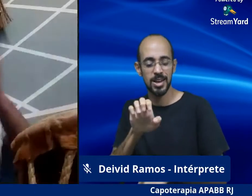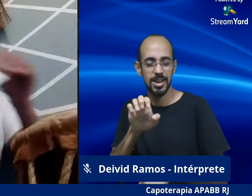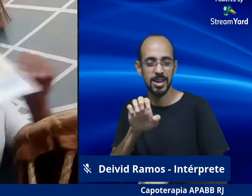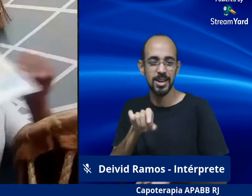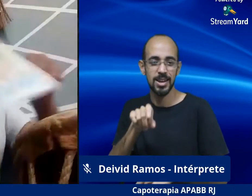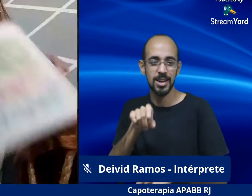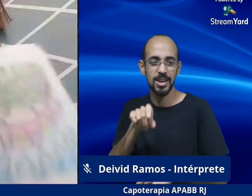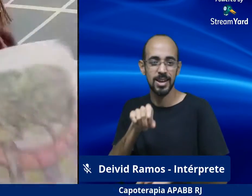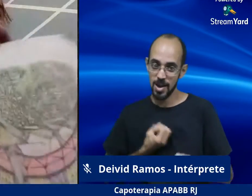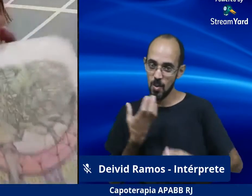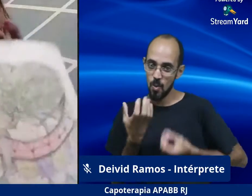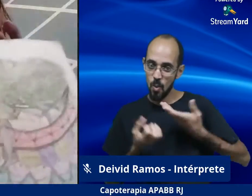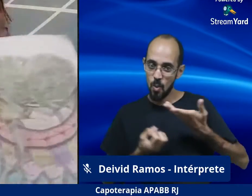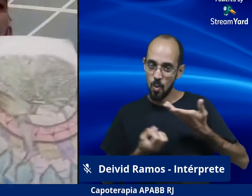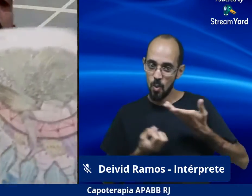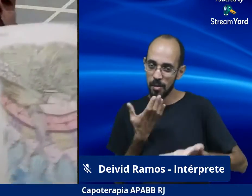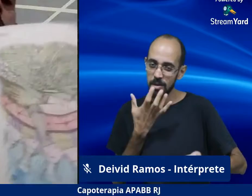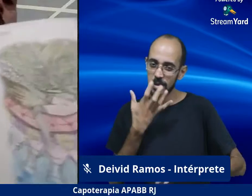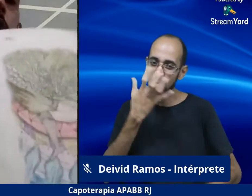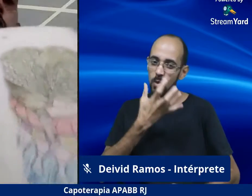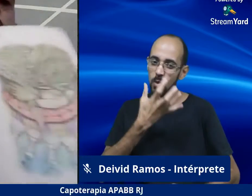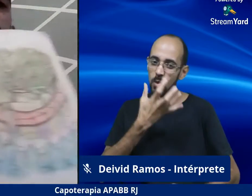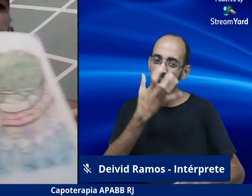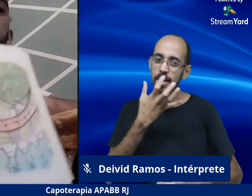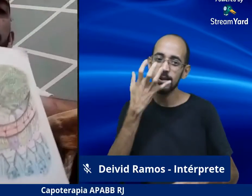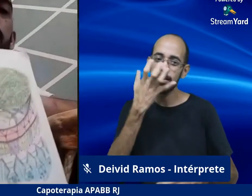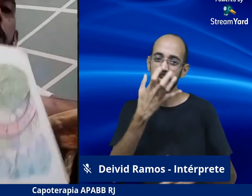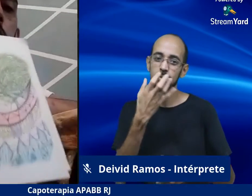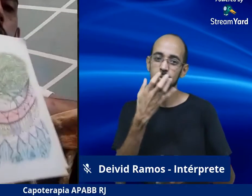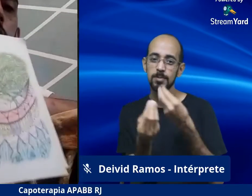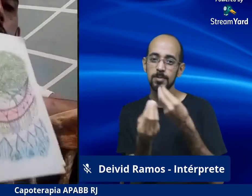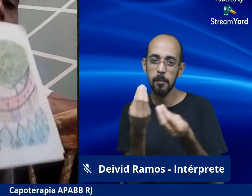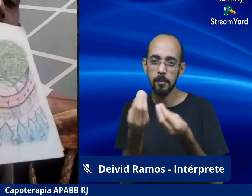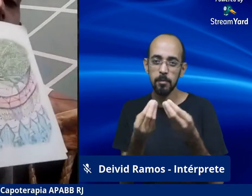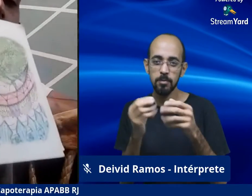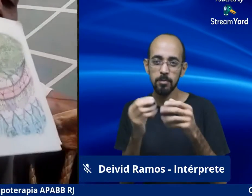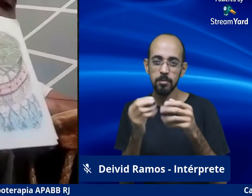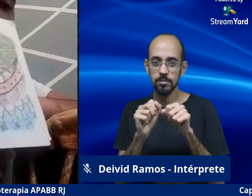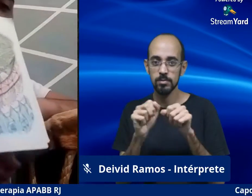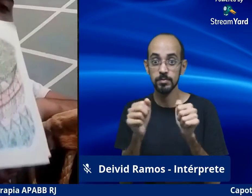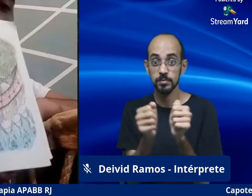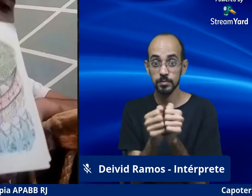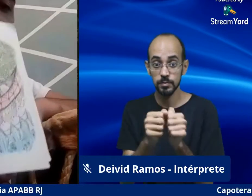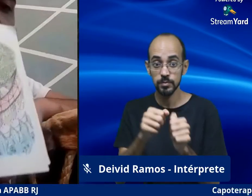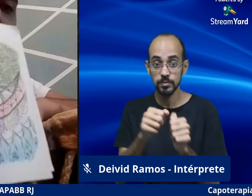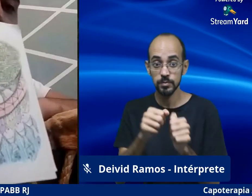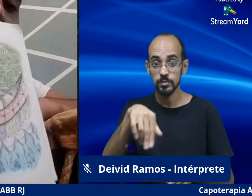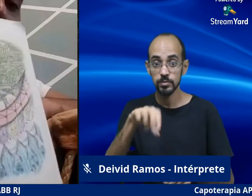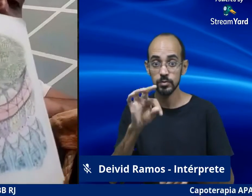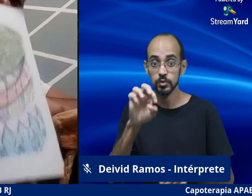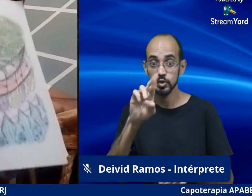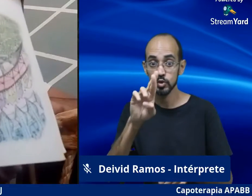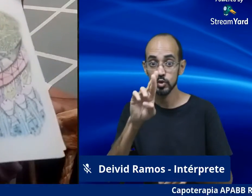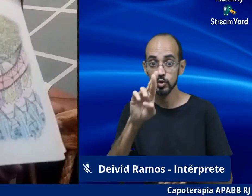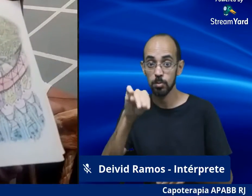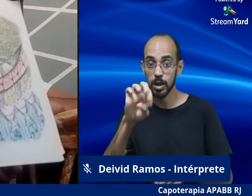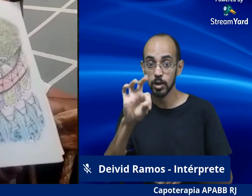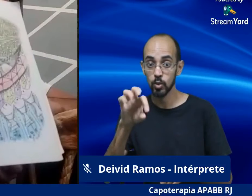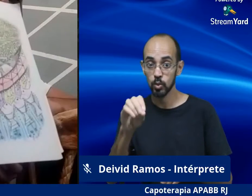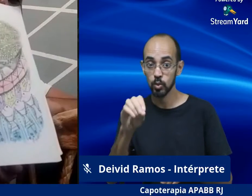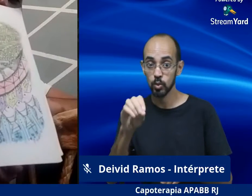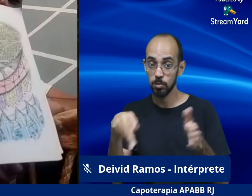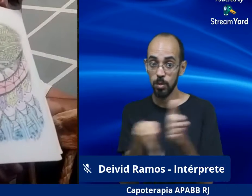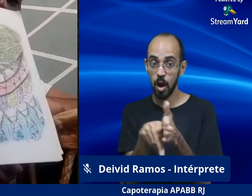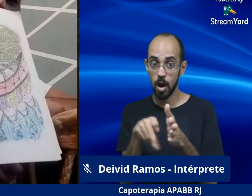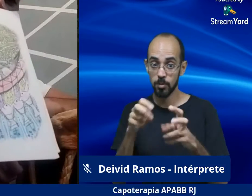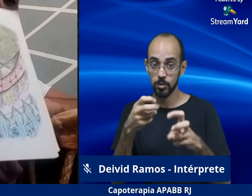canto, né? Sobre isso que movimenta e, junto com os instrumentos, mexe muito com a gente. Nessa ilustração, a gente tem aqui,